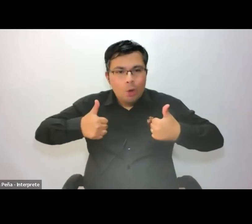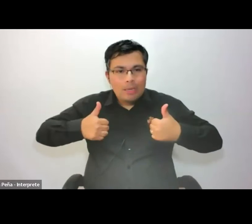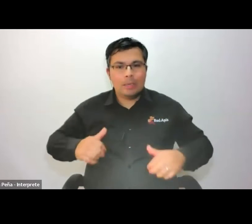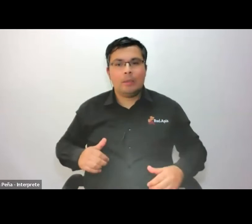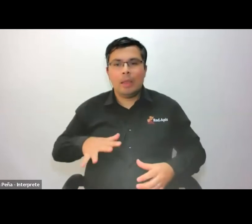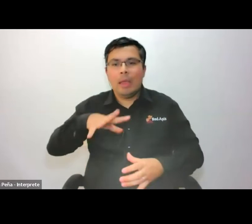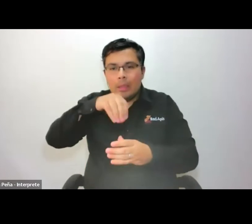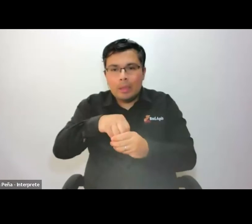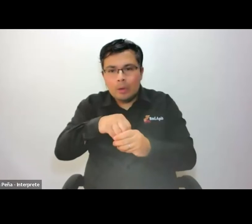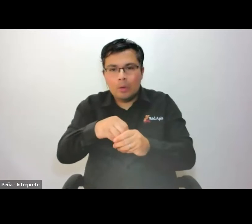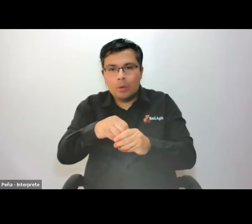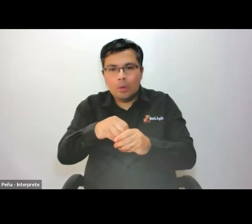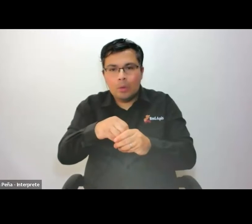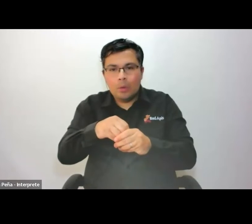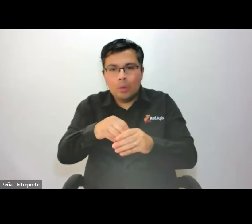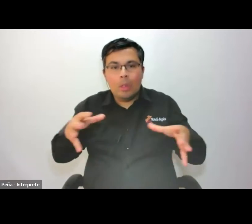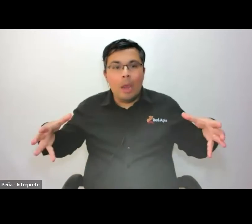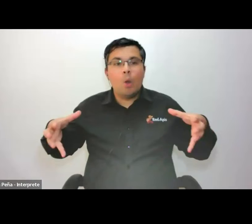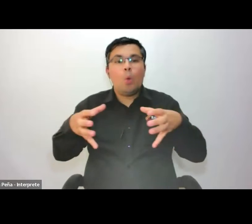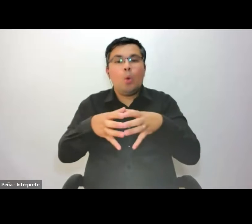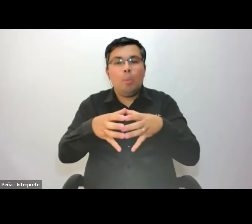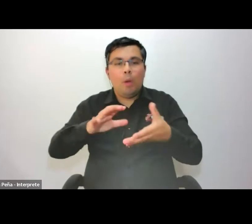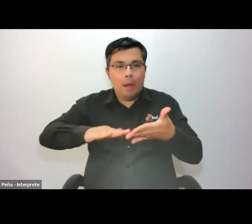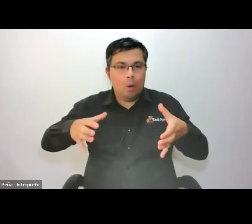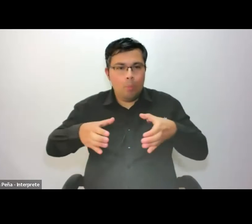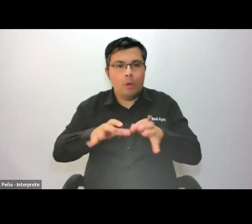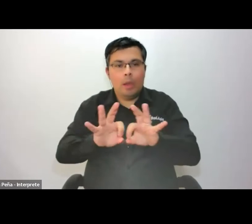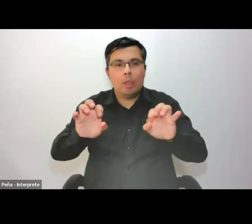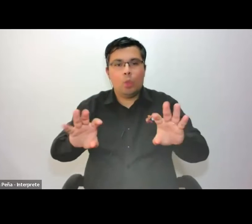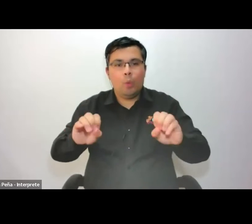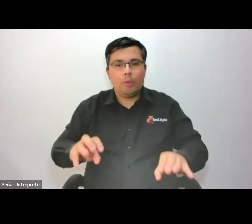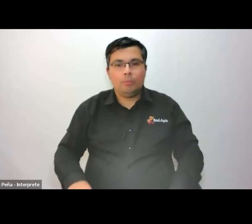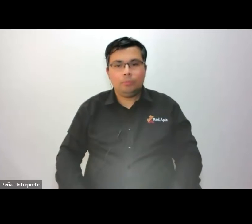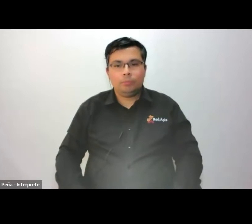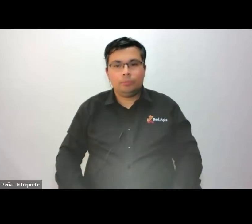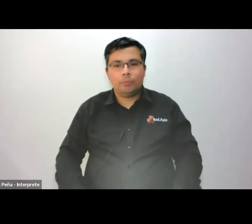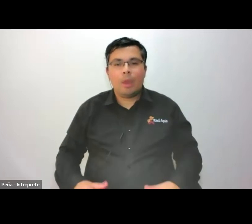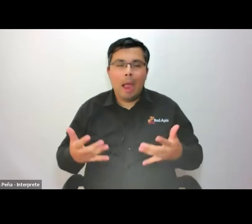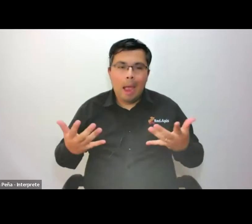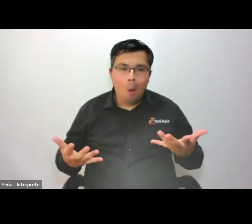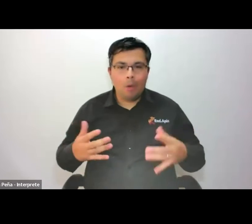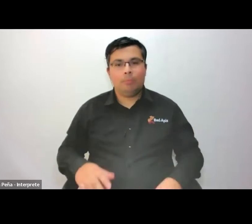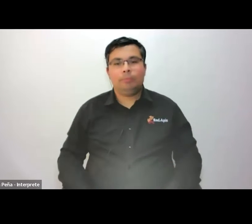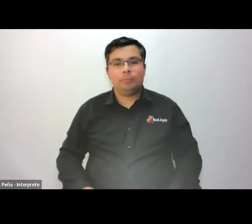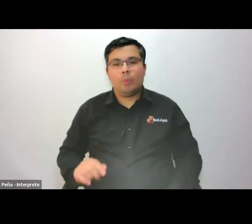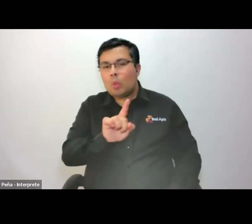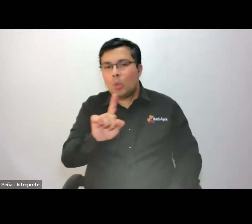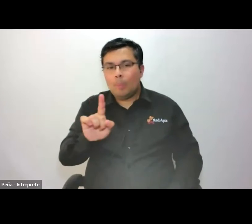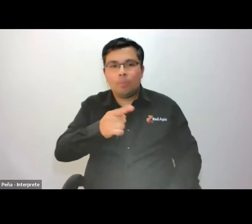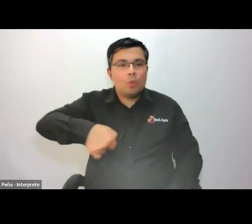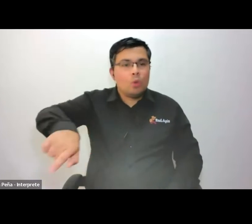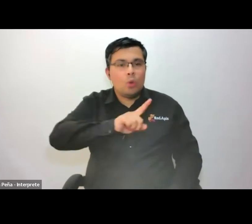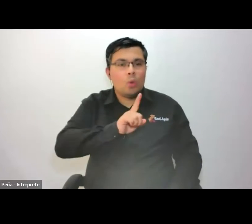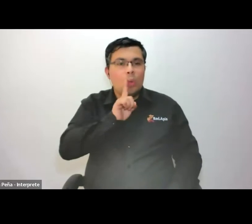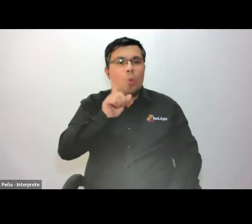del equipo docente de la comunidad educativa. Lo que no puede pasar es que nosotros, por tener un chico dentro de la escuela con